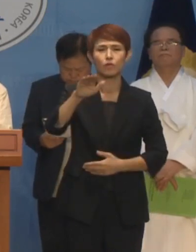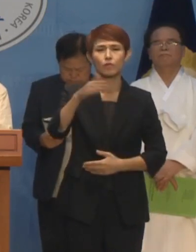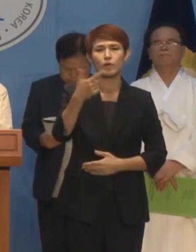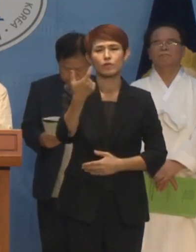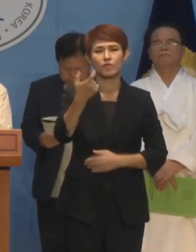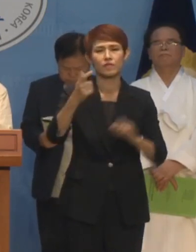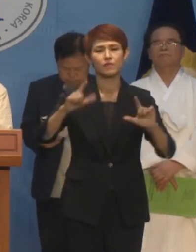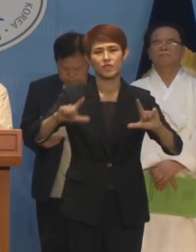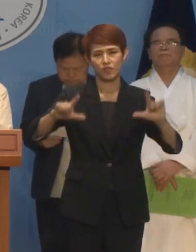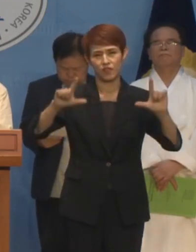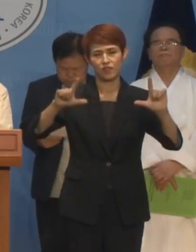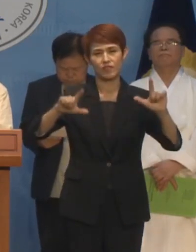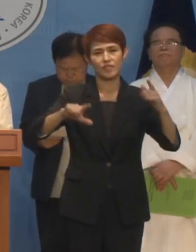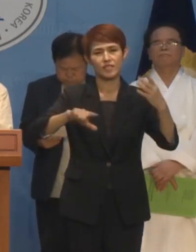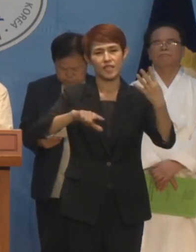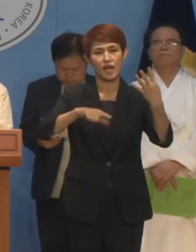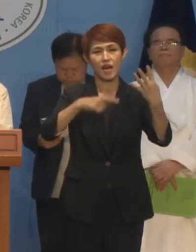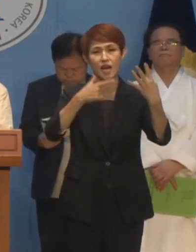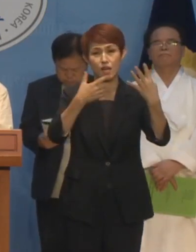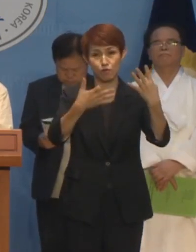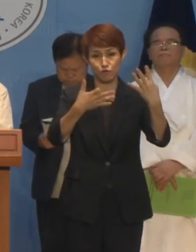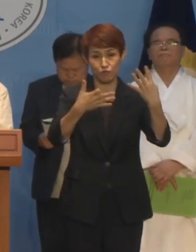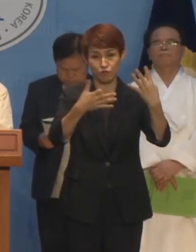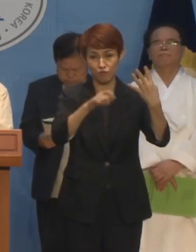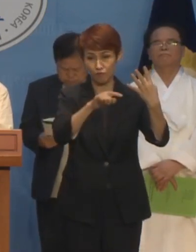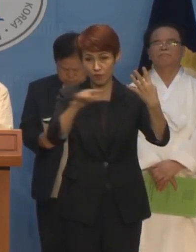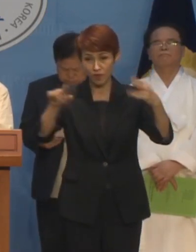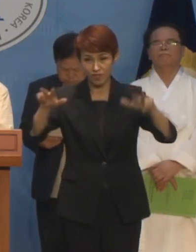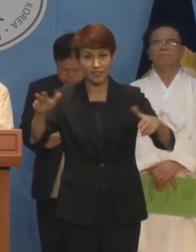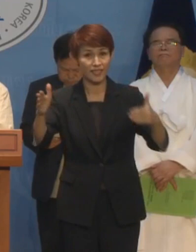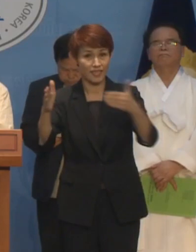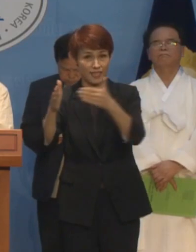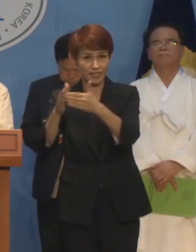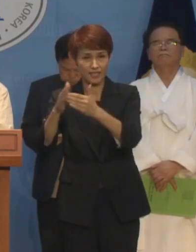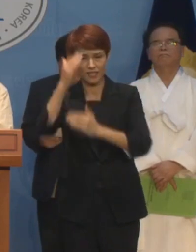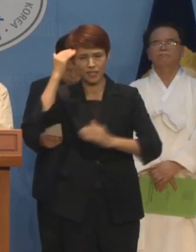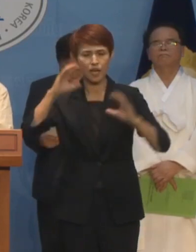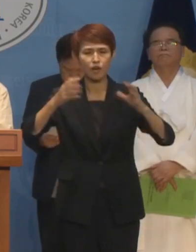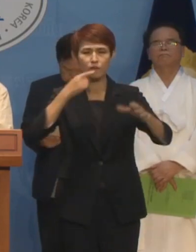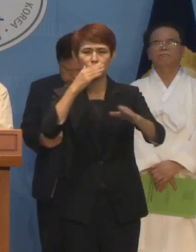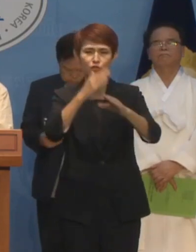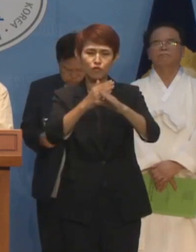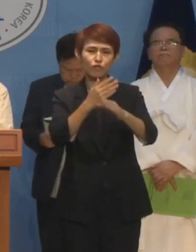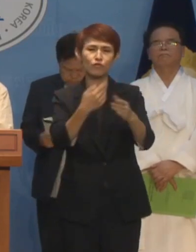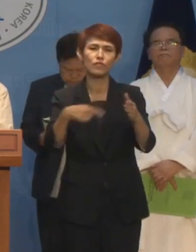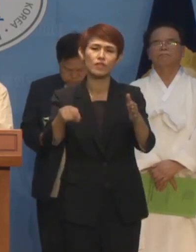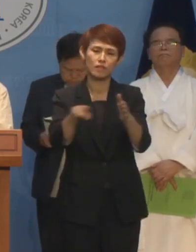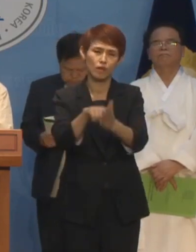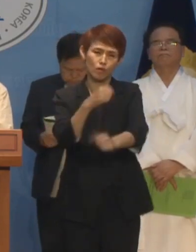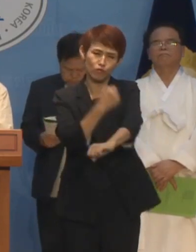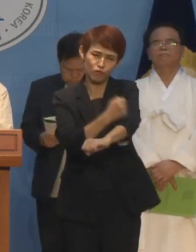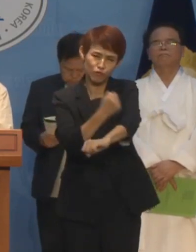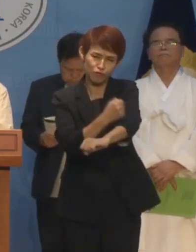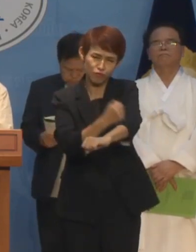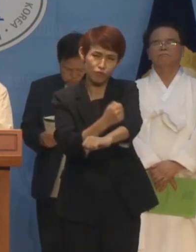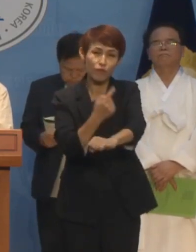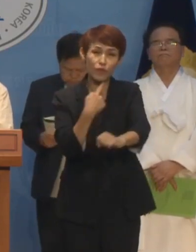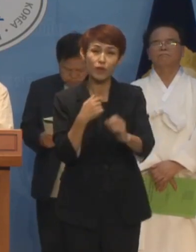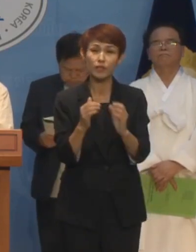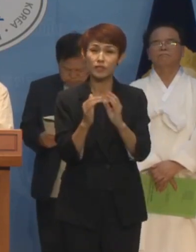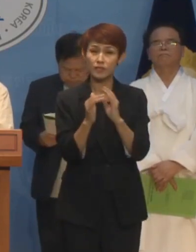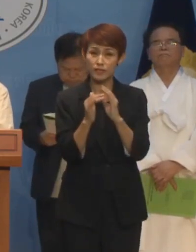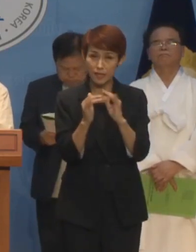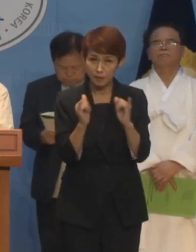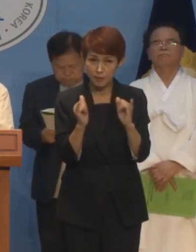1960년 4.19 이후부터 지금까지 이 나라의 민주화를 위해 헌신하고 싸워왔던 분들을